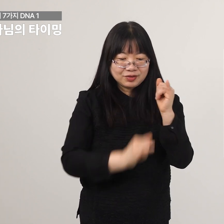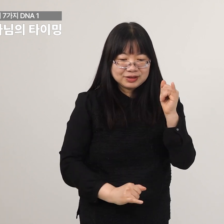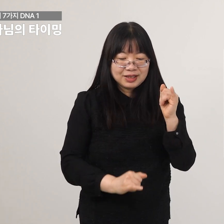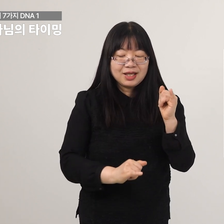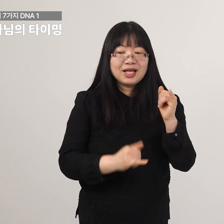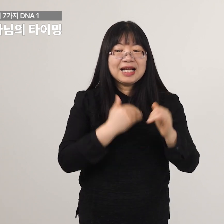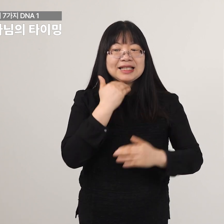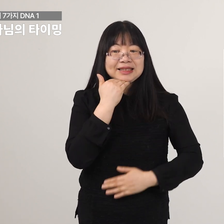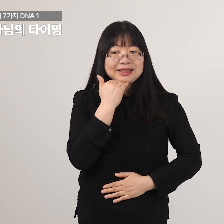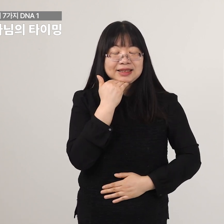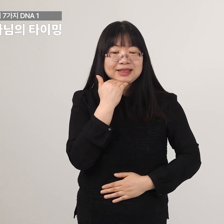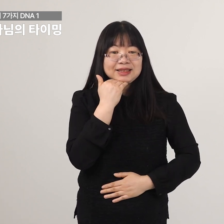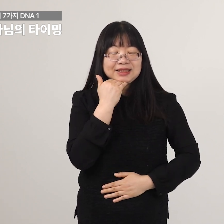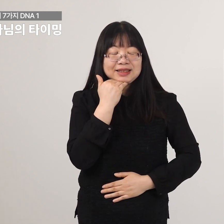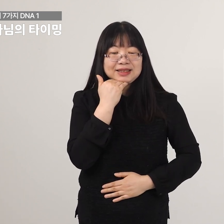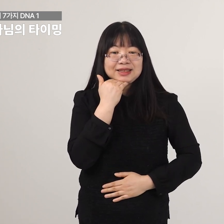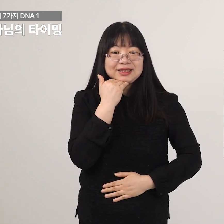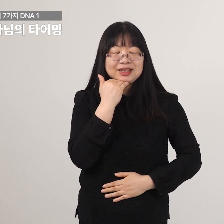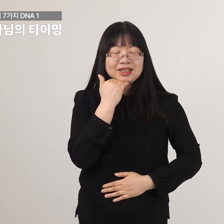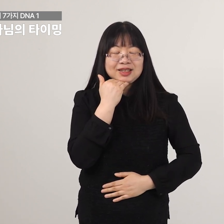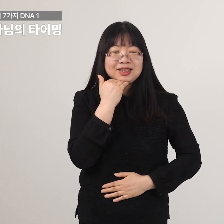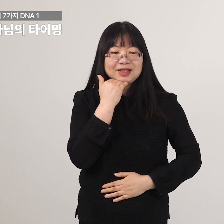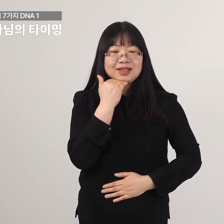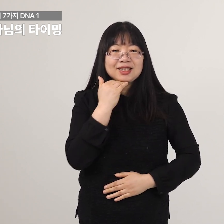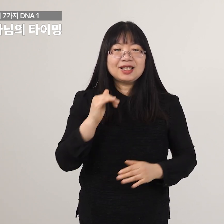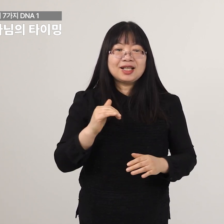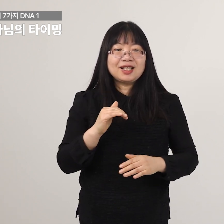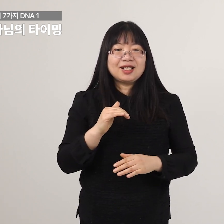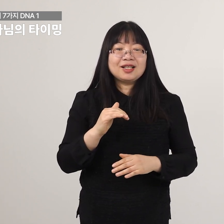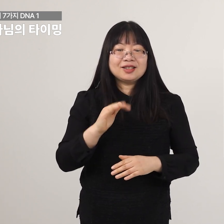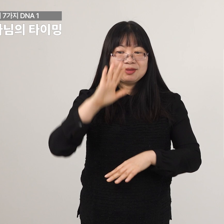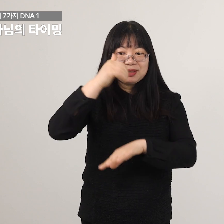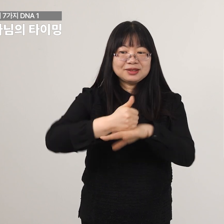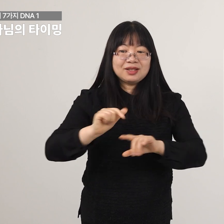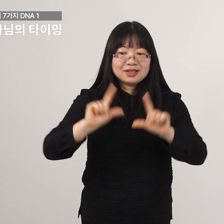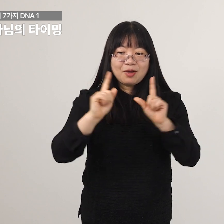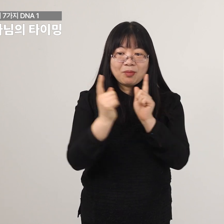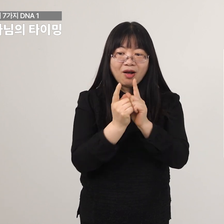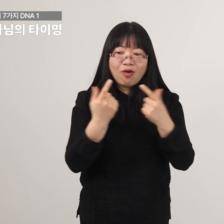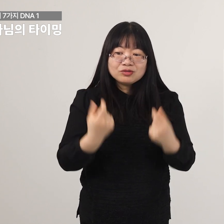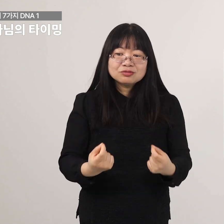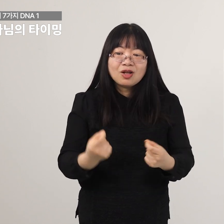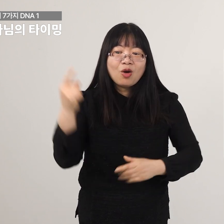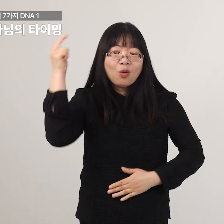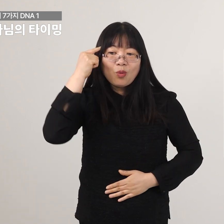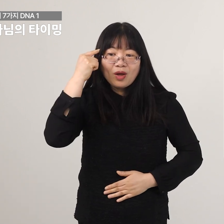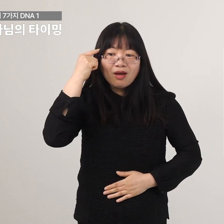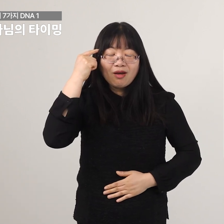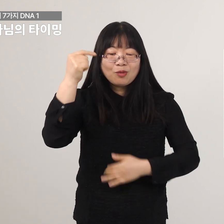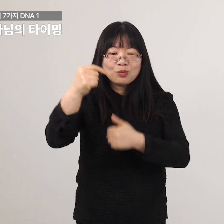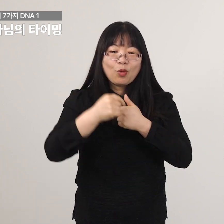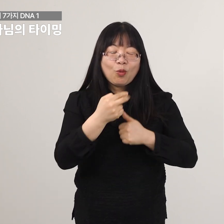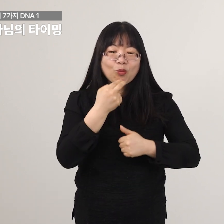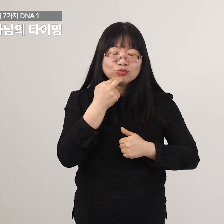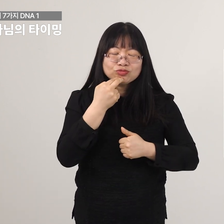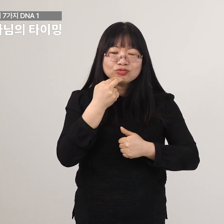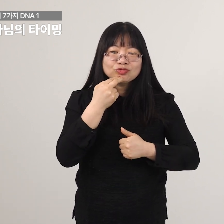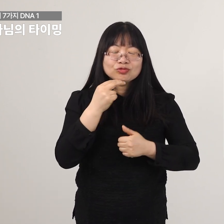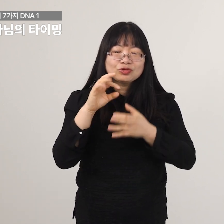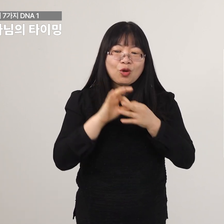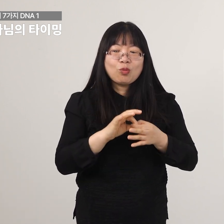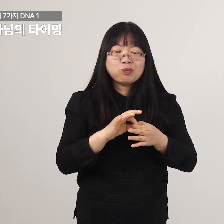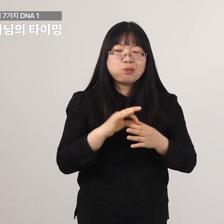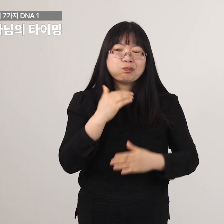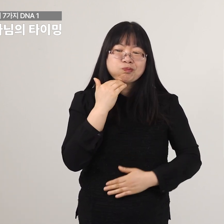역사적으로 기다리던 그 디데이가 온 것 같은데 왜 꾸물거리실까? 빨리 명령 내리시지.